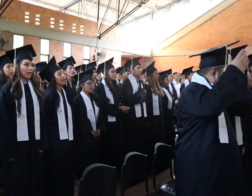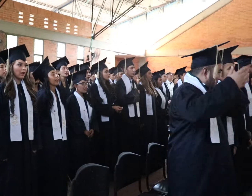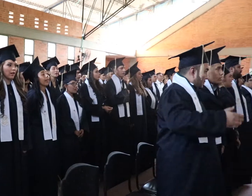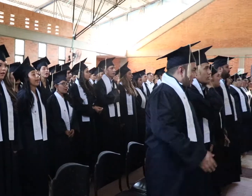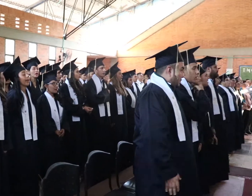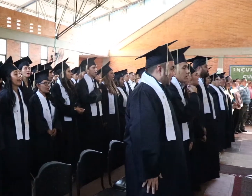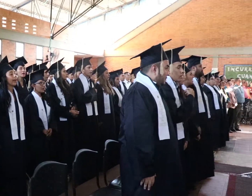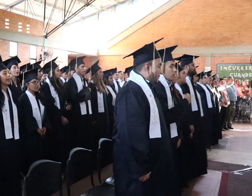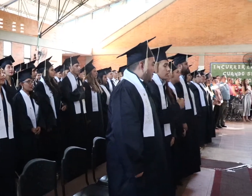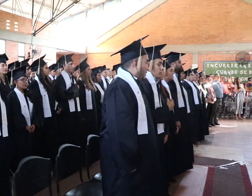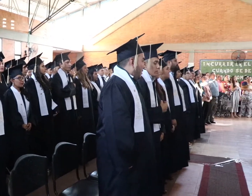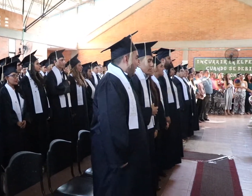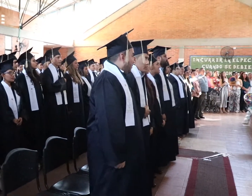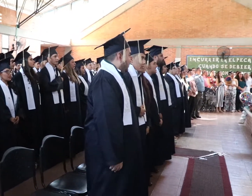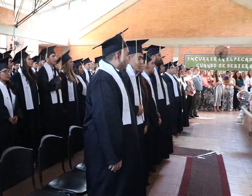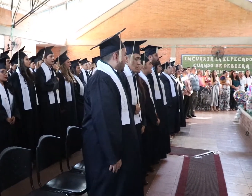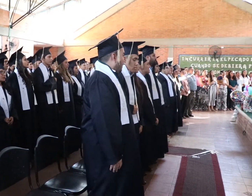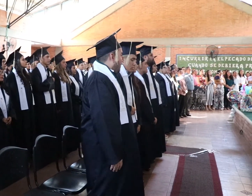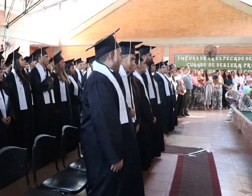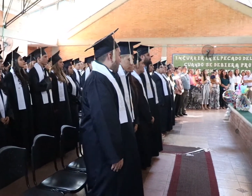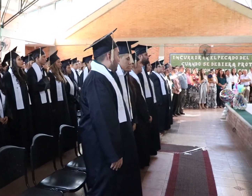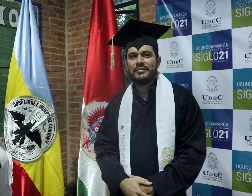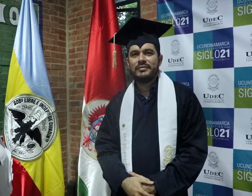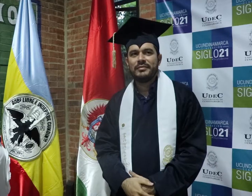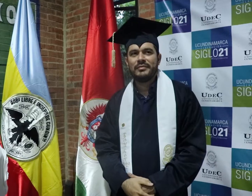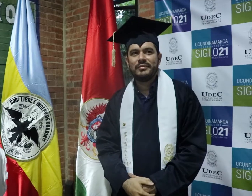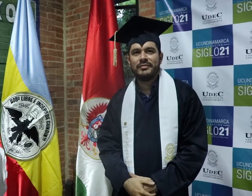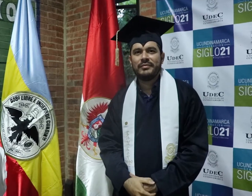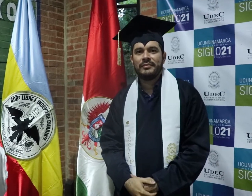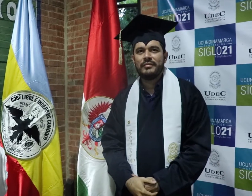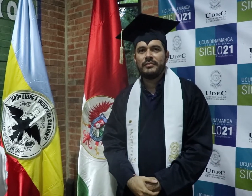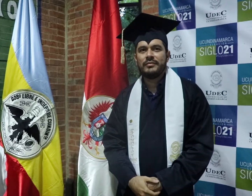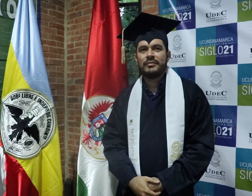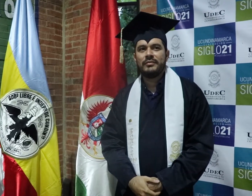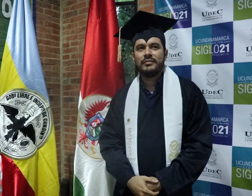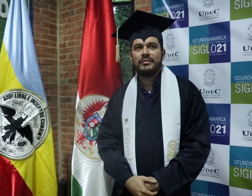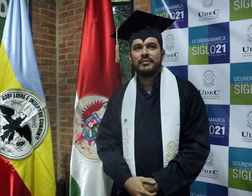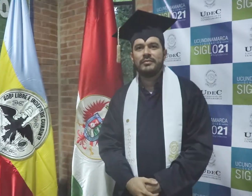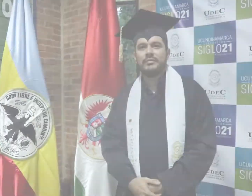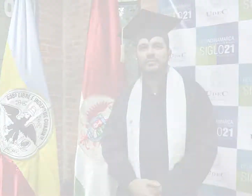universidad, ¿cierto? Personas sordas, y agradezco por esta oportunidad. Gracias, Universidad Cundinamarca.